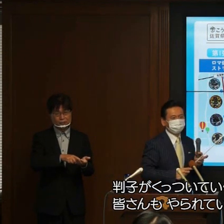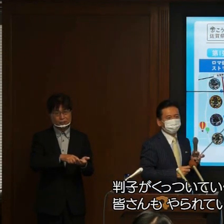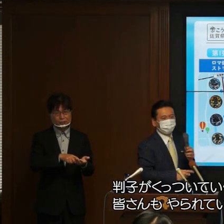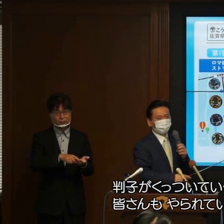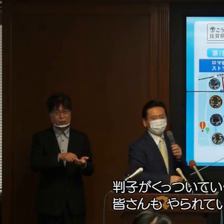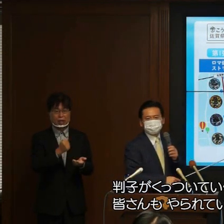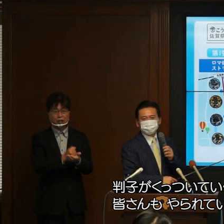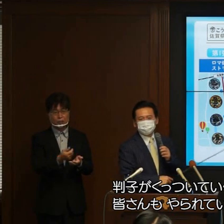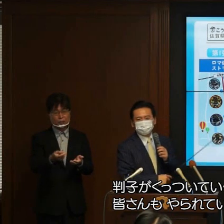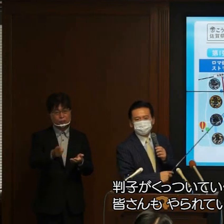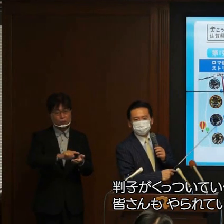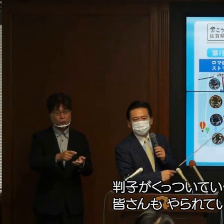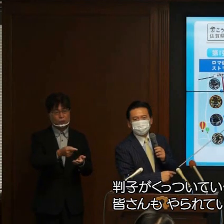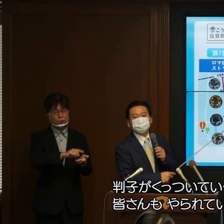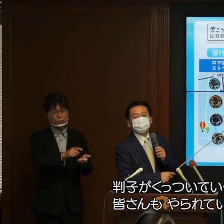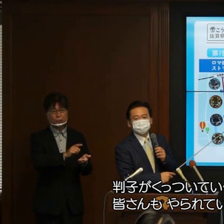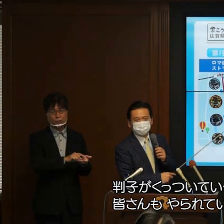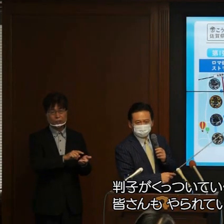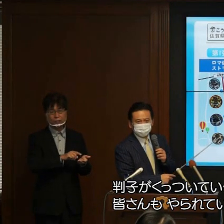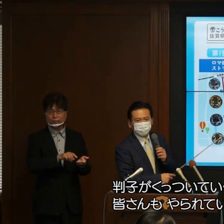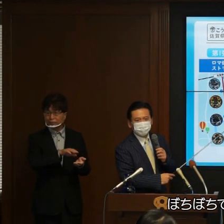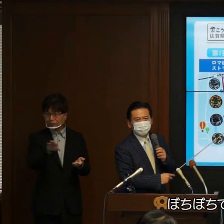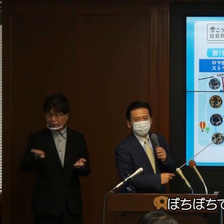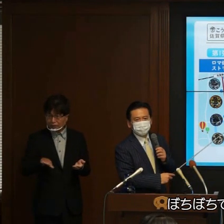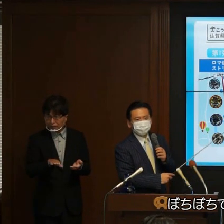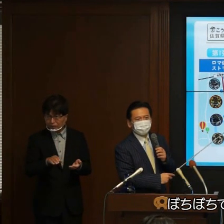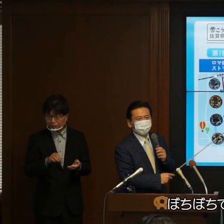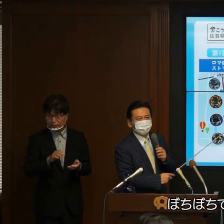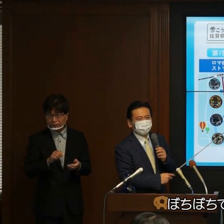ていくというシステムで、皆さんもやられてますか？